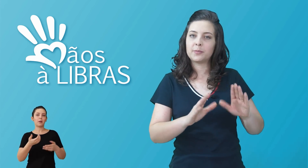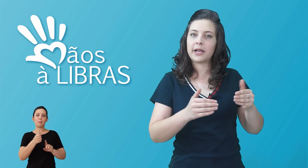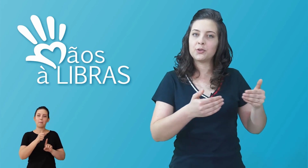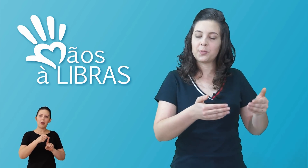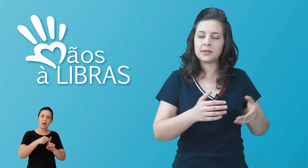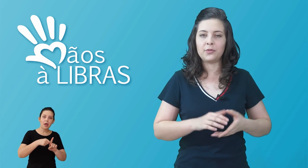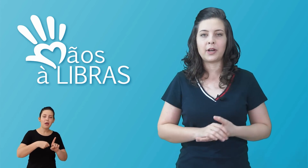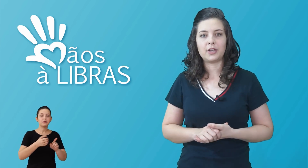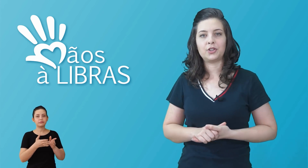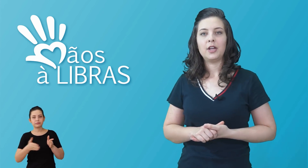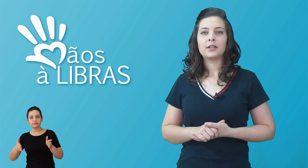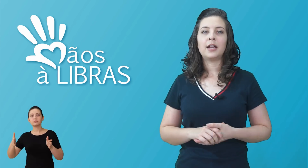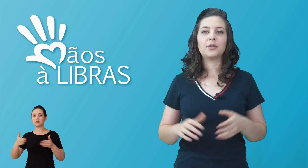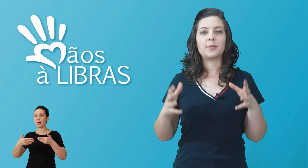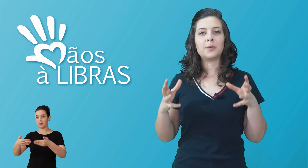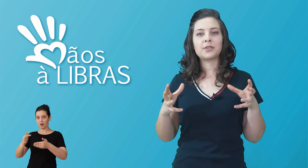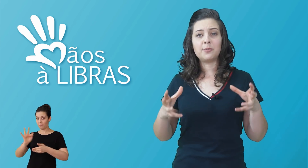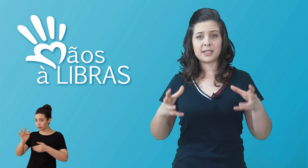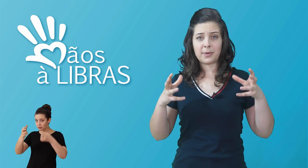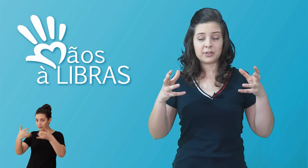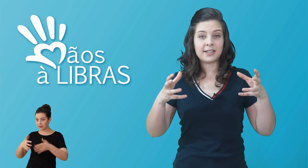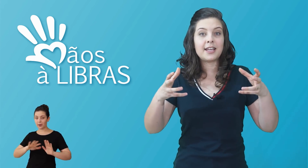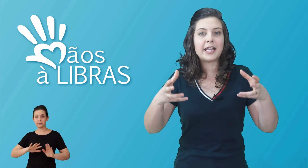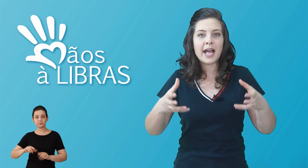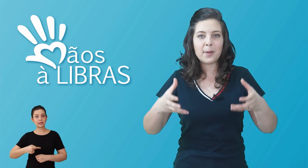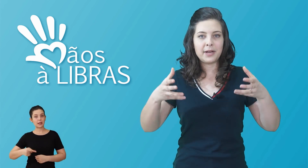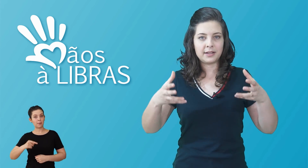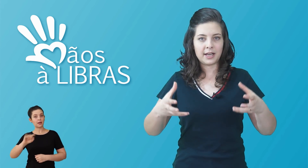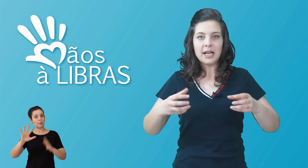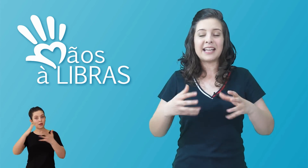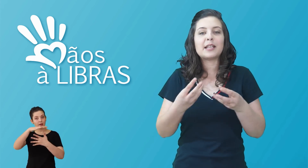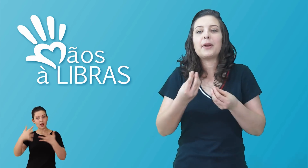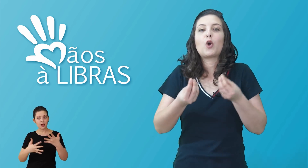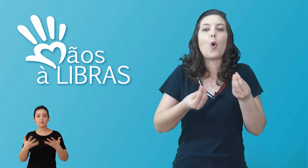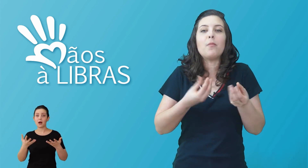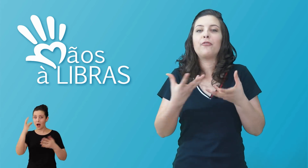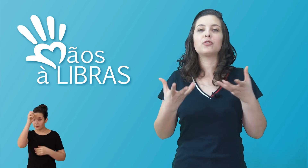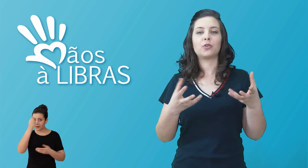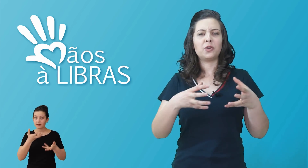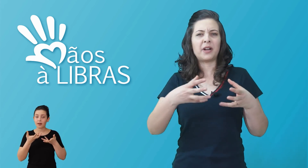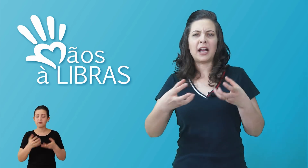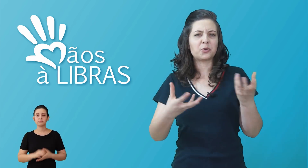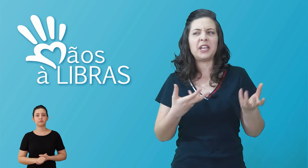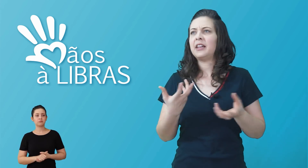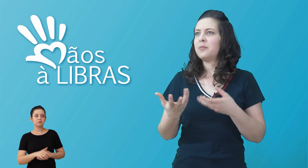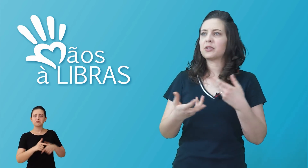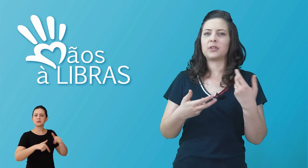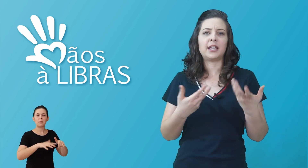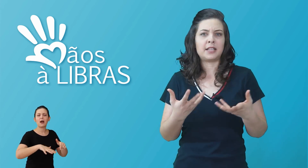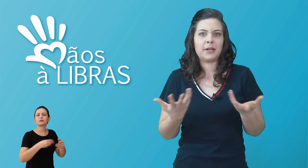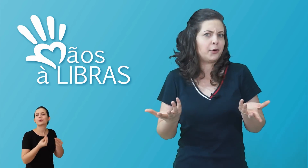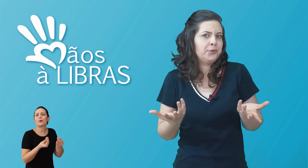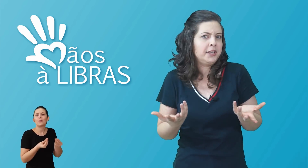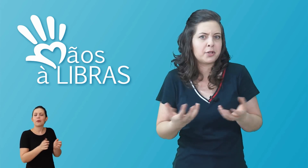extenso, eu vou explicar isso mais à frente, tá? Então, a Semana Mãos a Libras é para você que quer aprender, quer saber como funciona o mercado, o que é Libras,